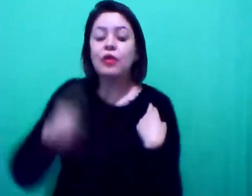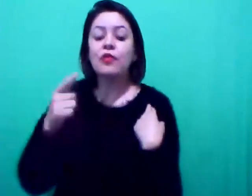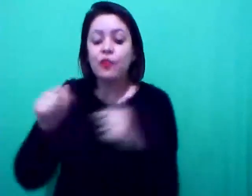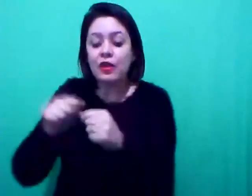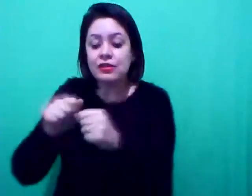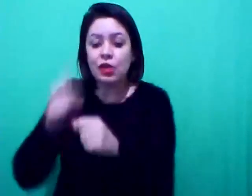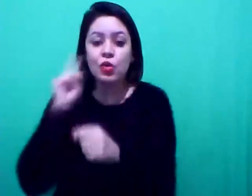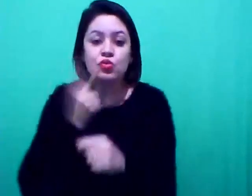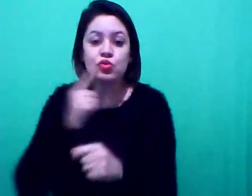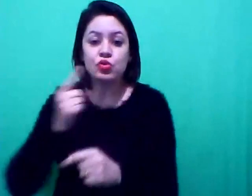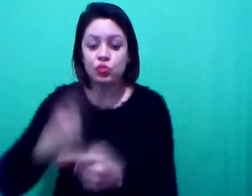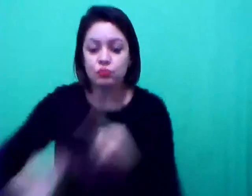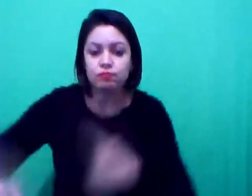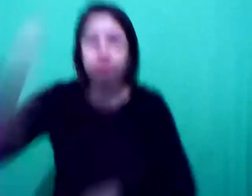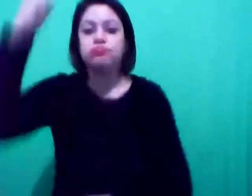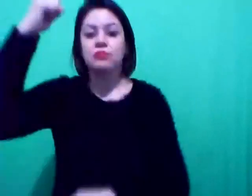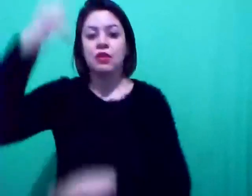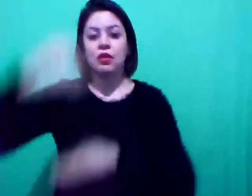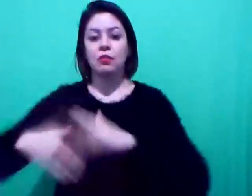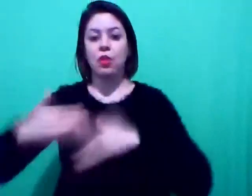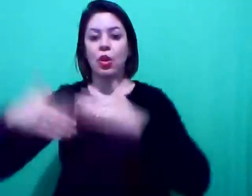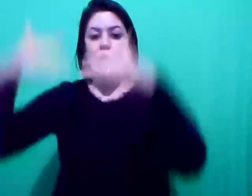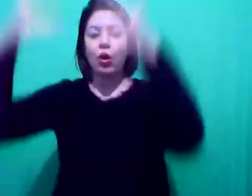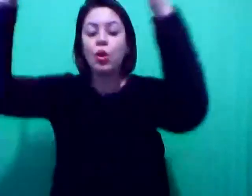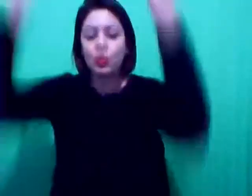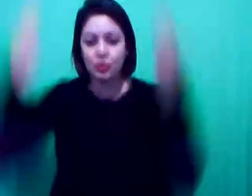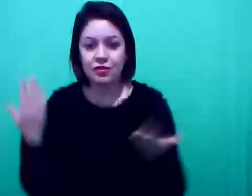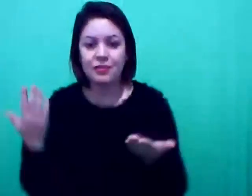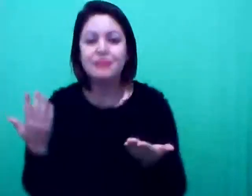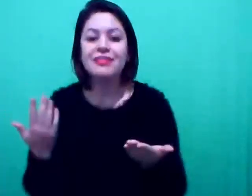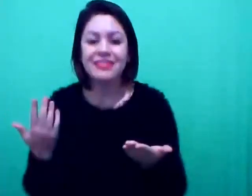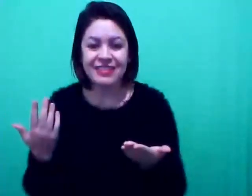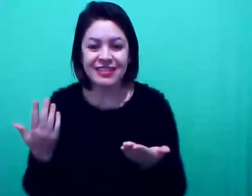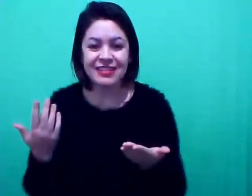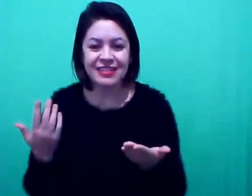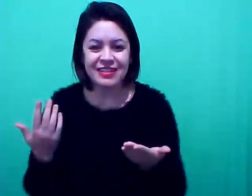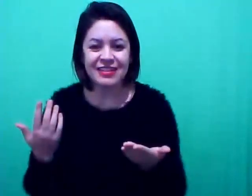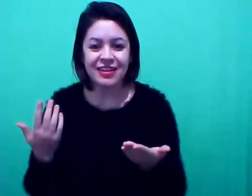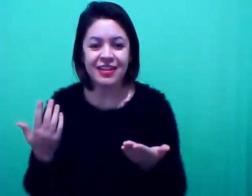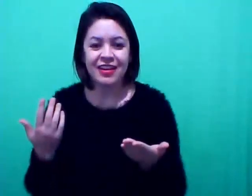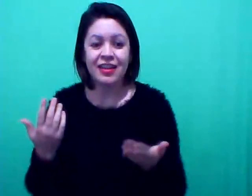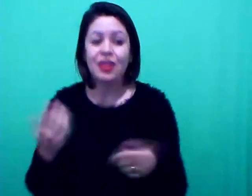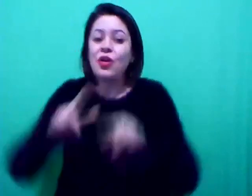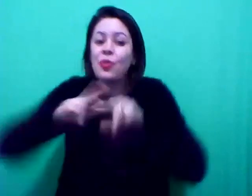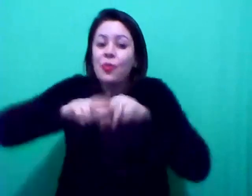dentro de tudo isso, né? Porque como vamos fazer com que esse surdo evolua e desenvolva a sua língua, né?